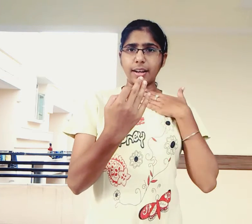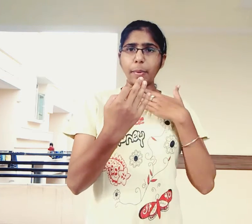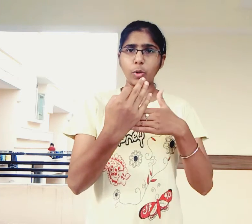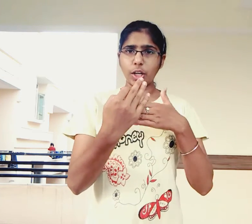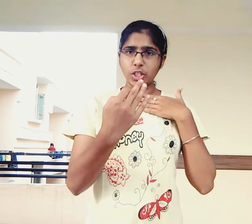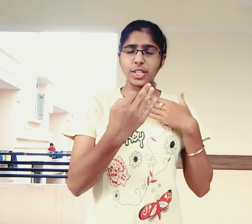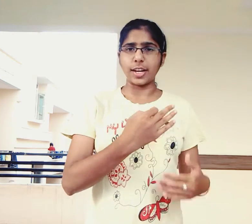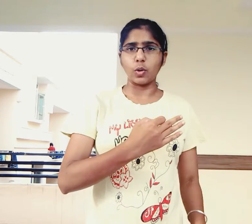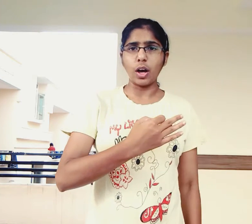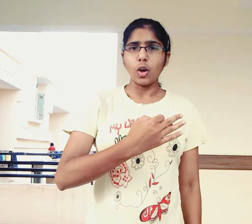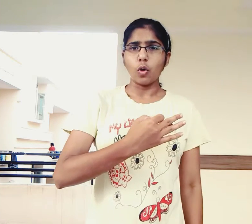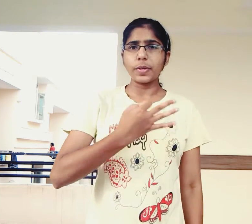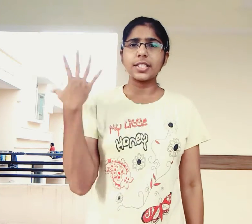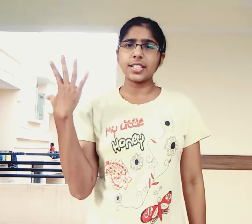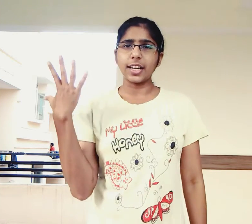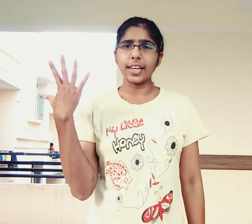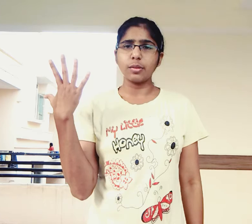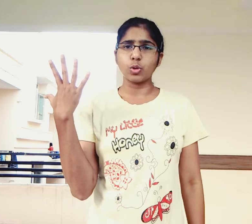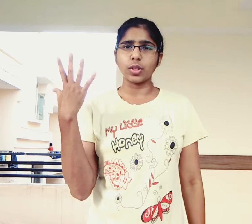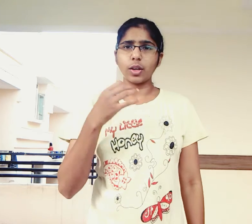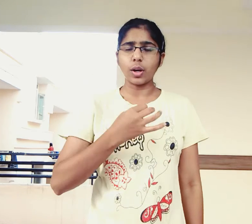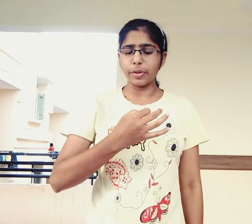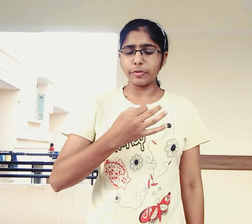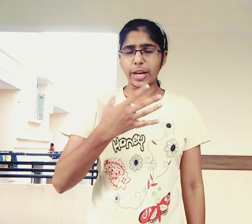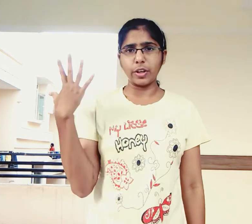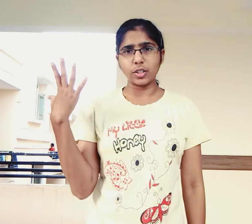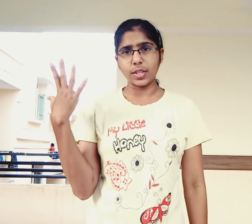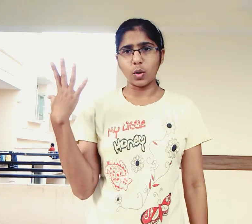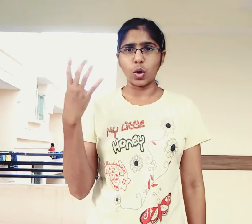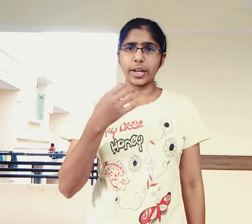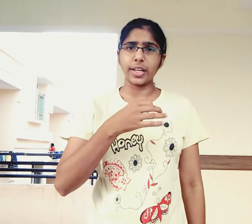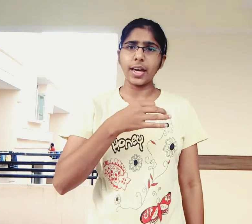रखना है पाहँ होगे यह से निससाई होगा वो पीछे ले जाकर एक पुल चोड़ देगे और अपर शारी फिंगर्स को आप से पोल लेगे